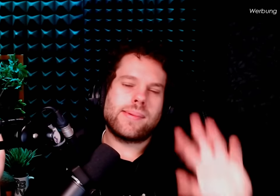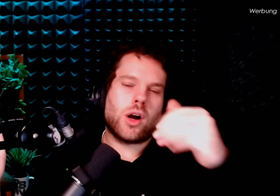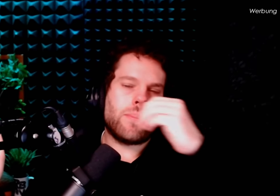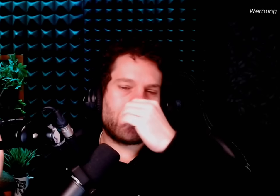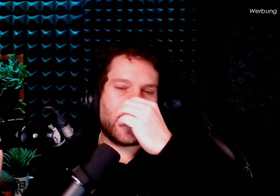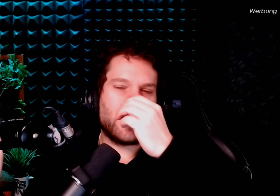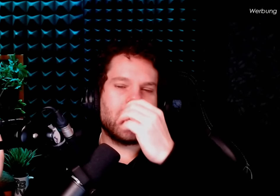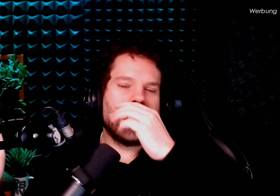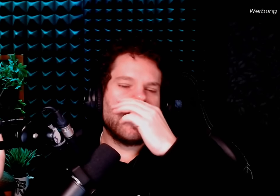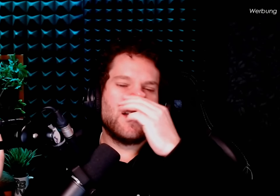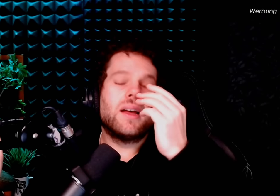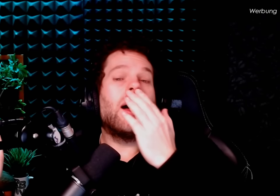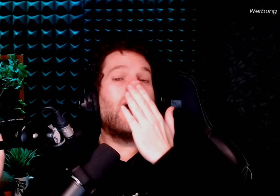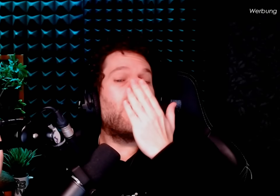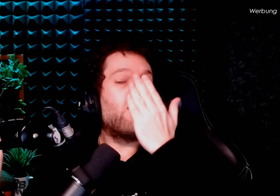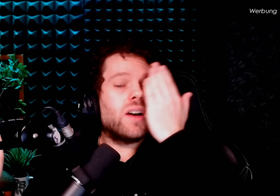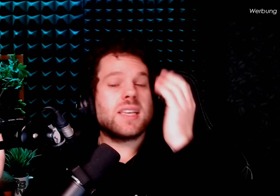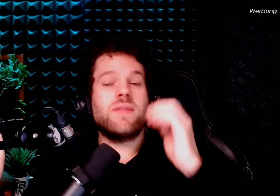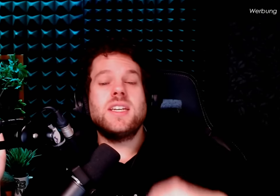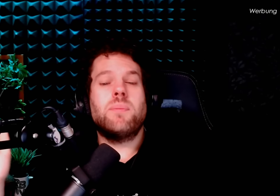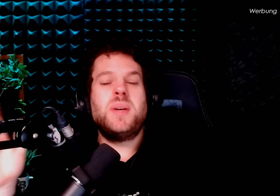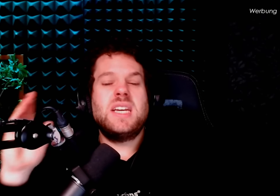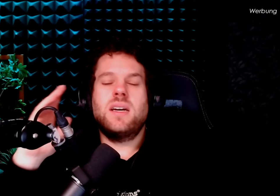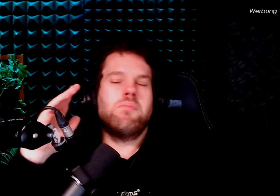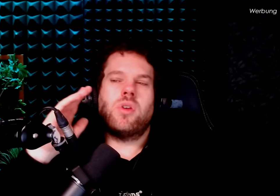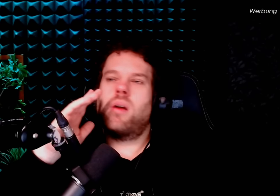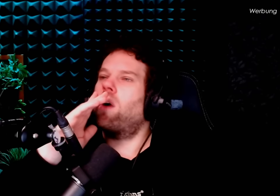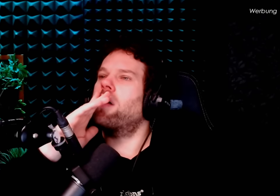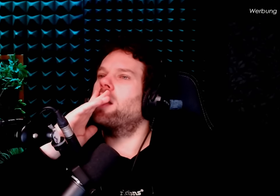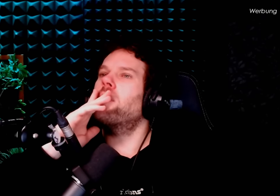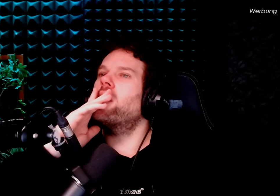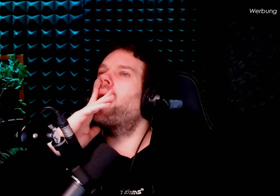Komm, mach mal eine. Was haben wir hier? Biene. Nee, brauche keine Biene.